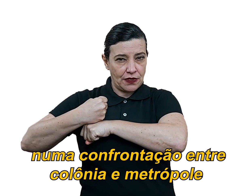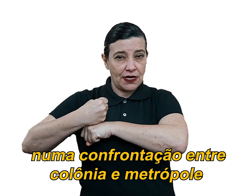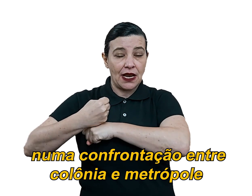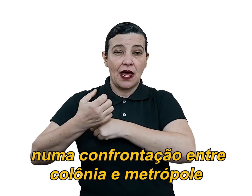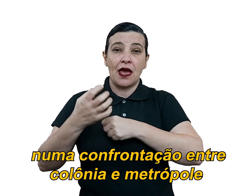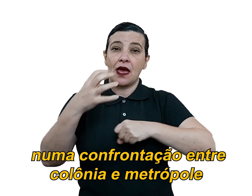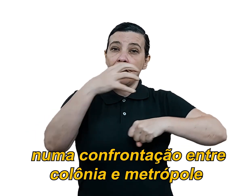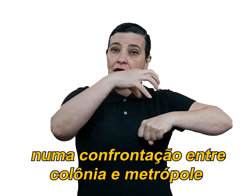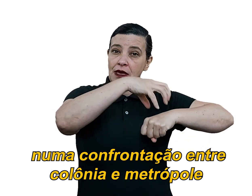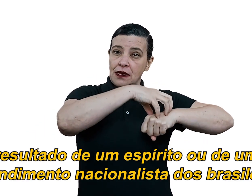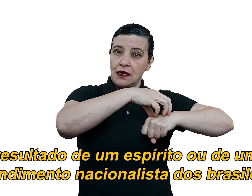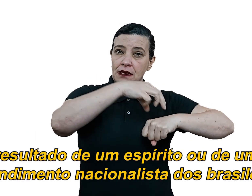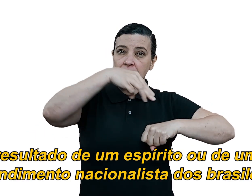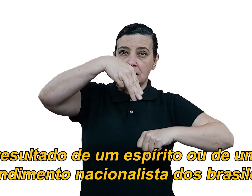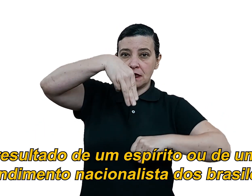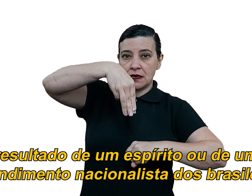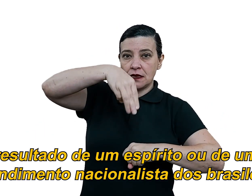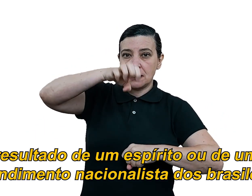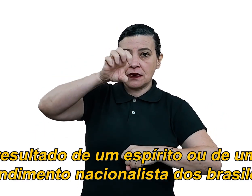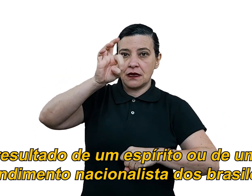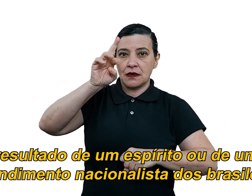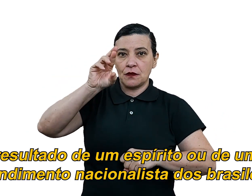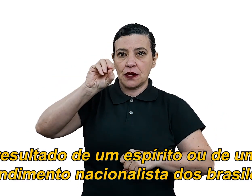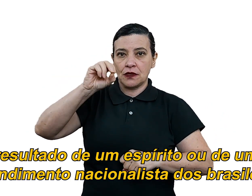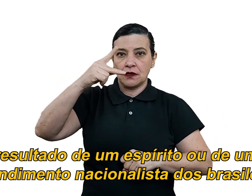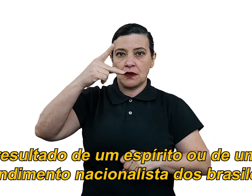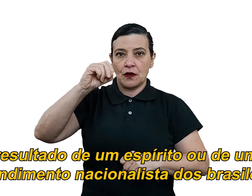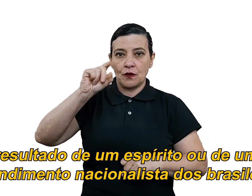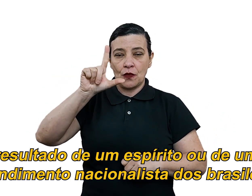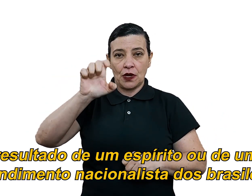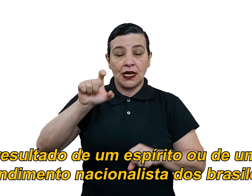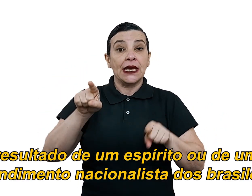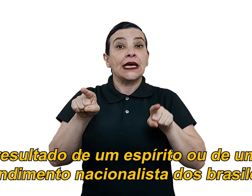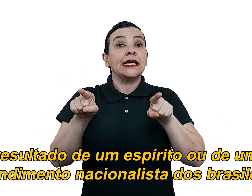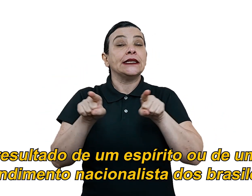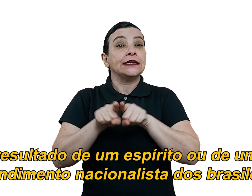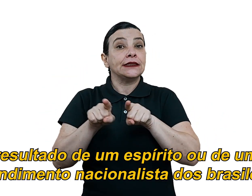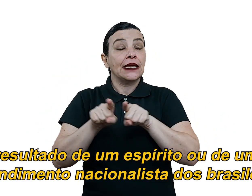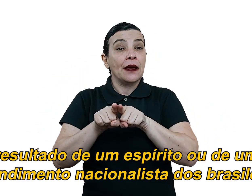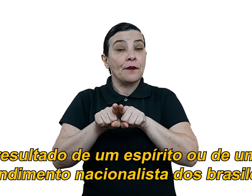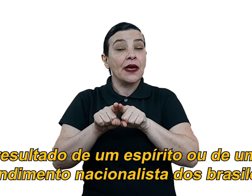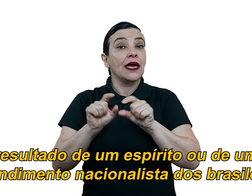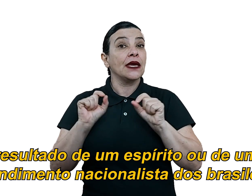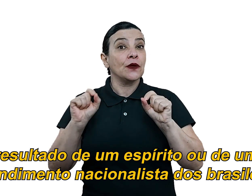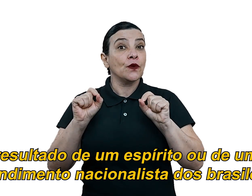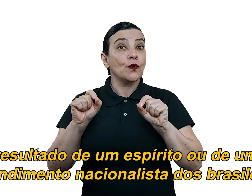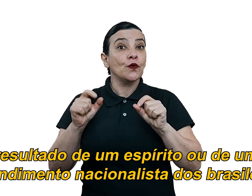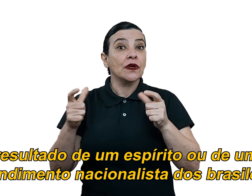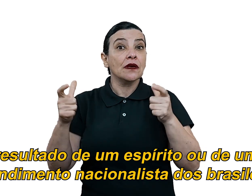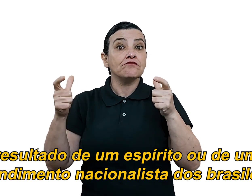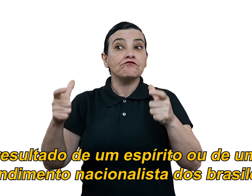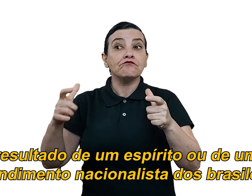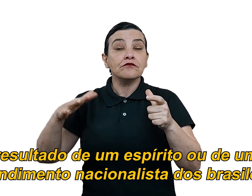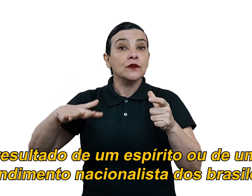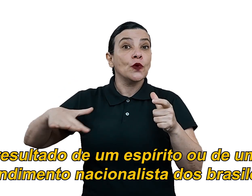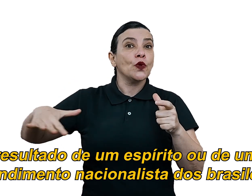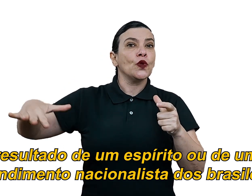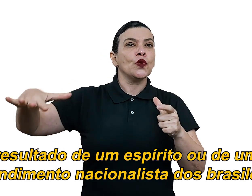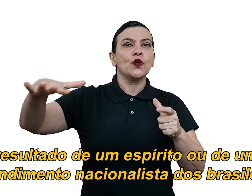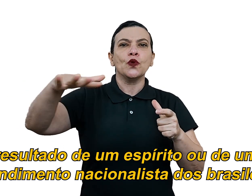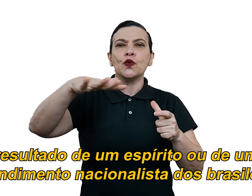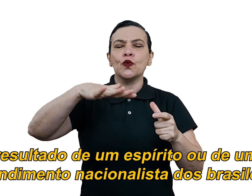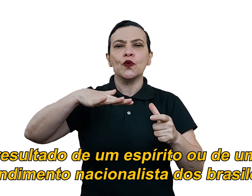confrontação entre colônia e metrópole, resultado de um espírito ou de um